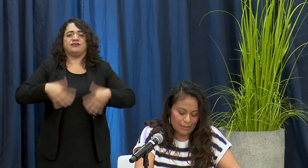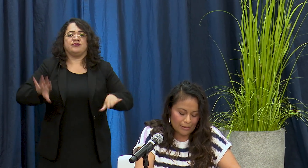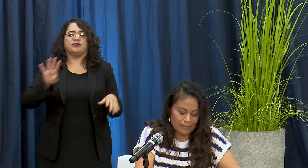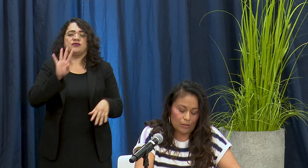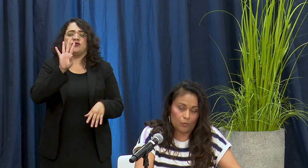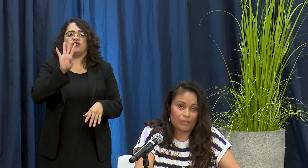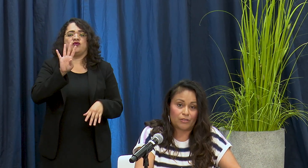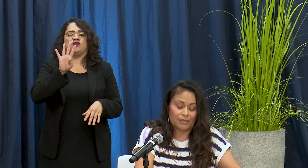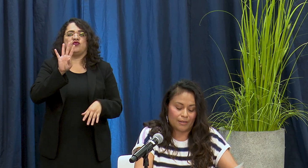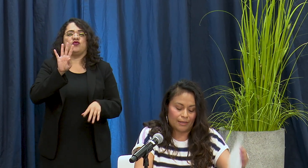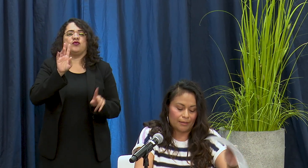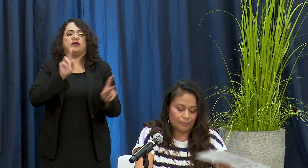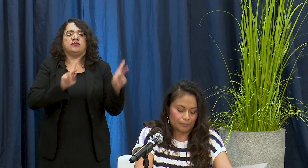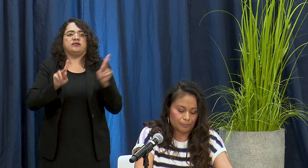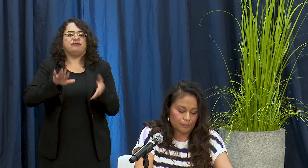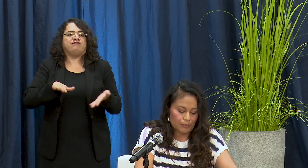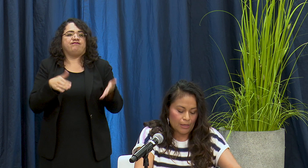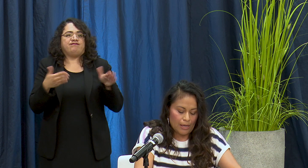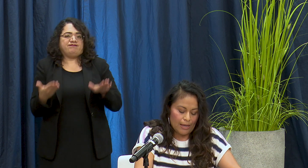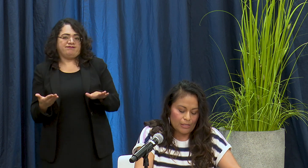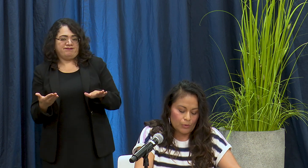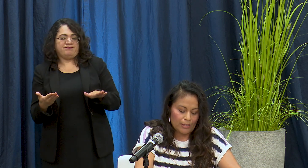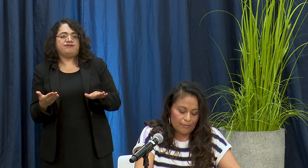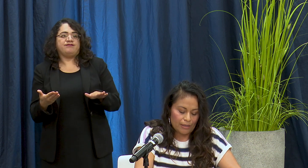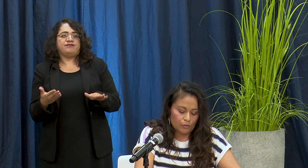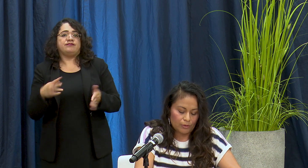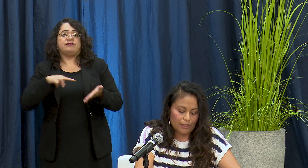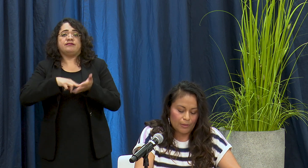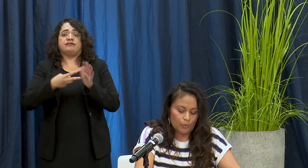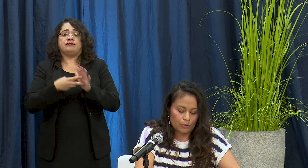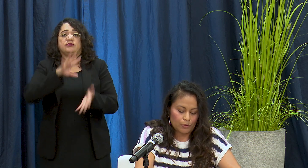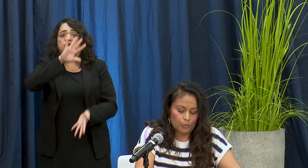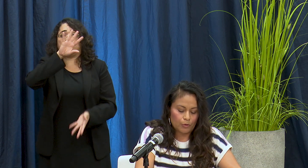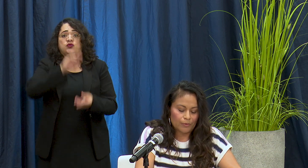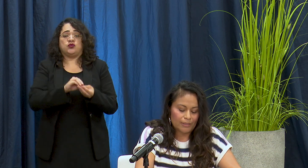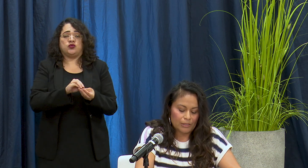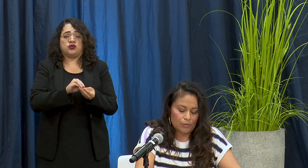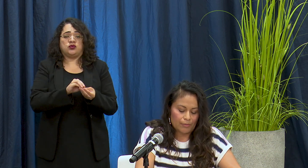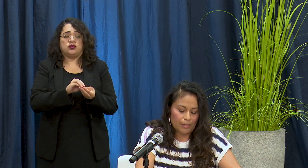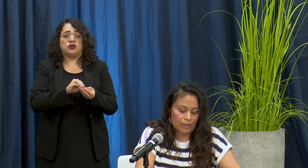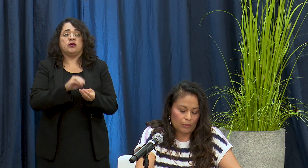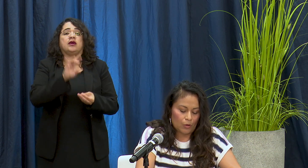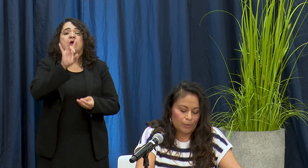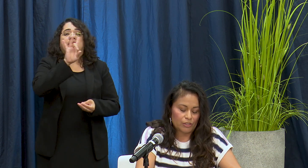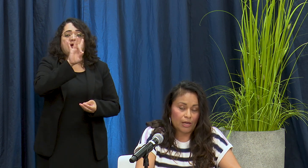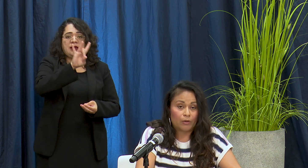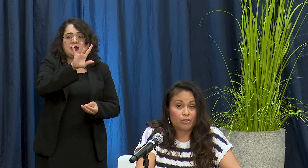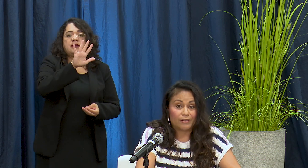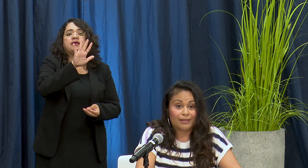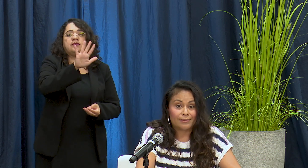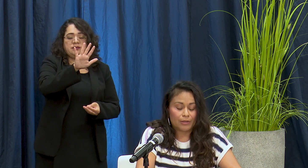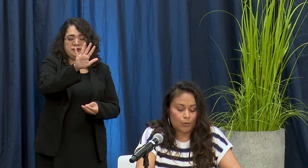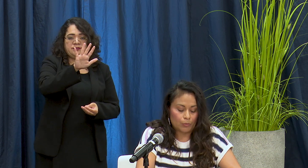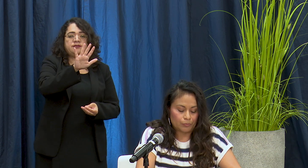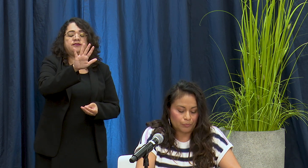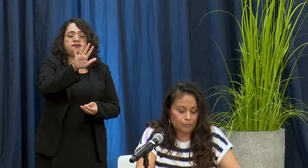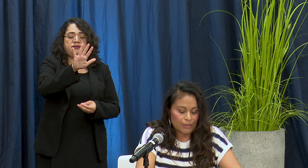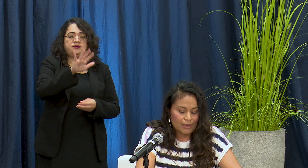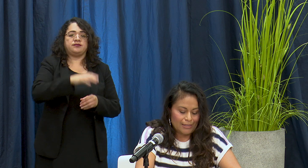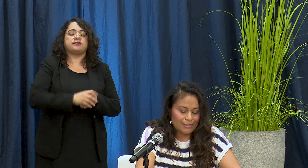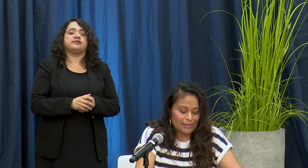más residentes de Long Beach desde ayer. Eso eleva el total de muertos por COVID-19 en Long Beach a